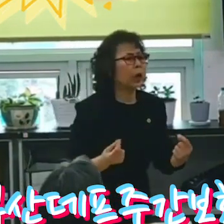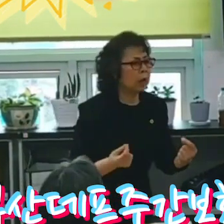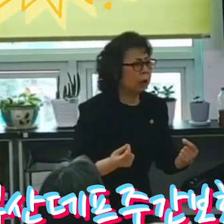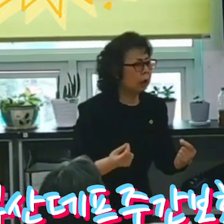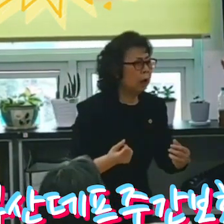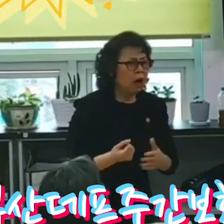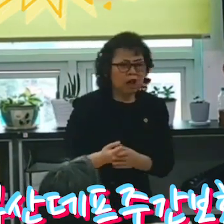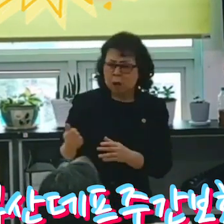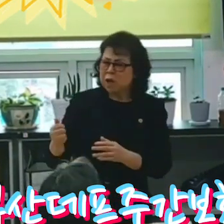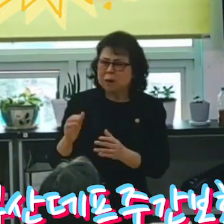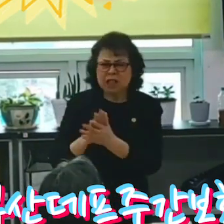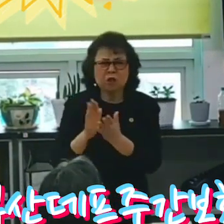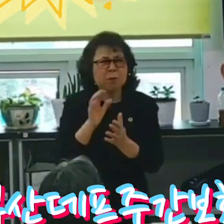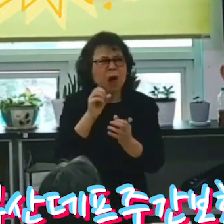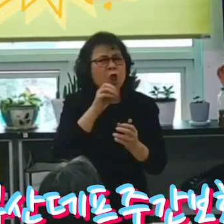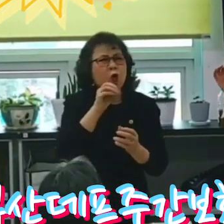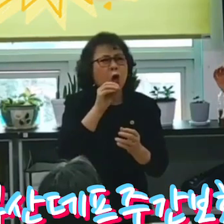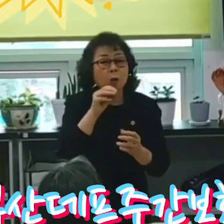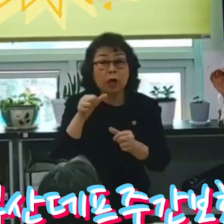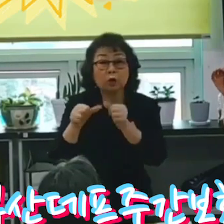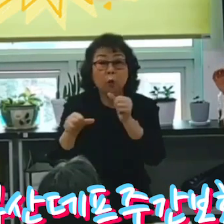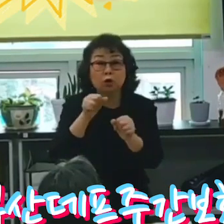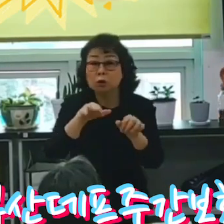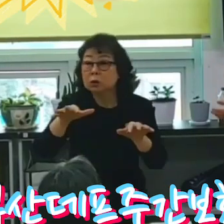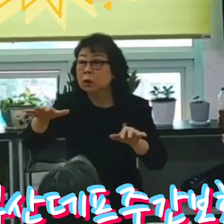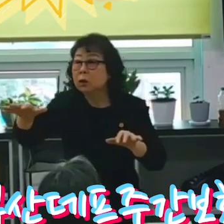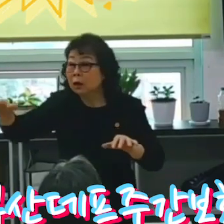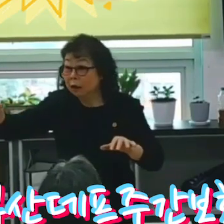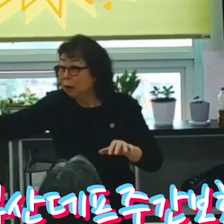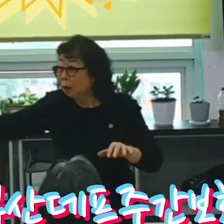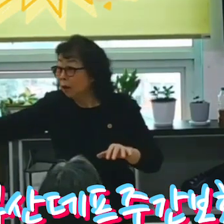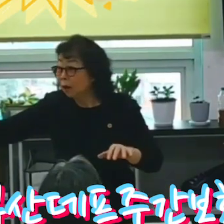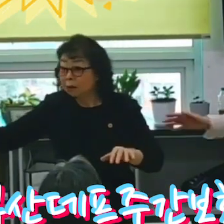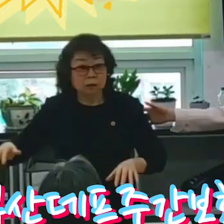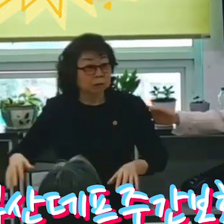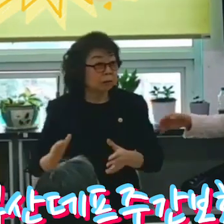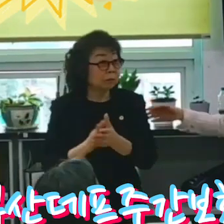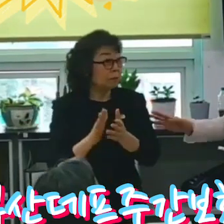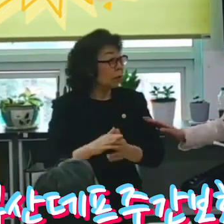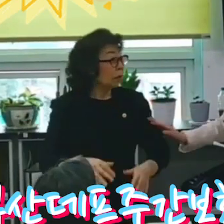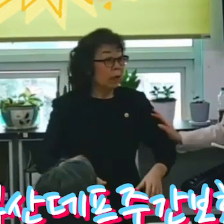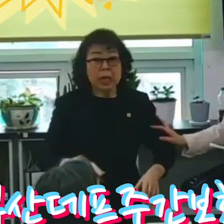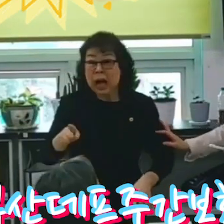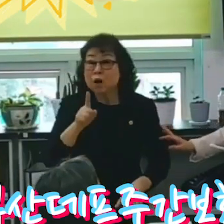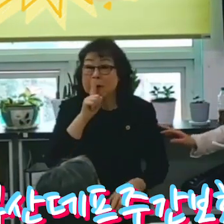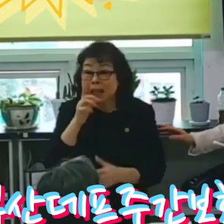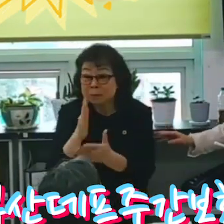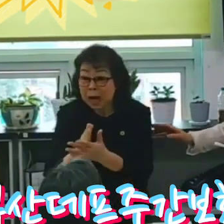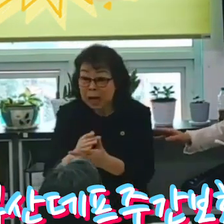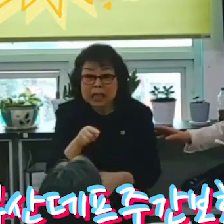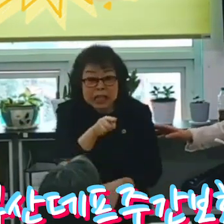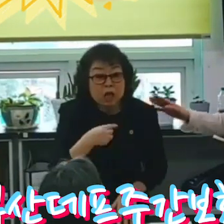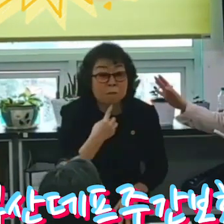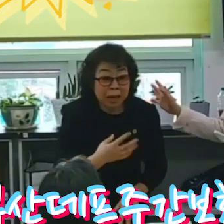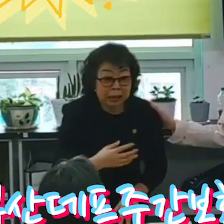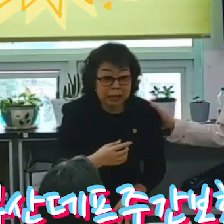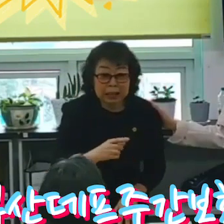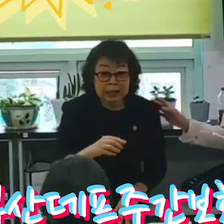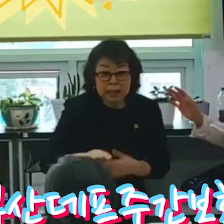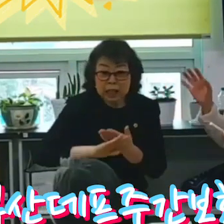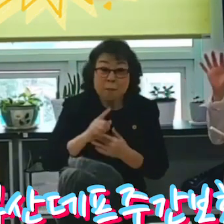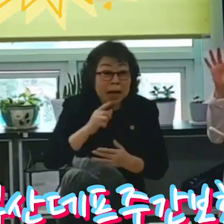말을 막 하다 보면은 소문이 날 수밖에 없어요. 근데 나는 어떻게 말을 하냐, 친구한테. 너 아무한테나 말하면 안 돼?